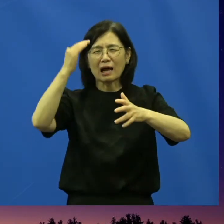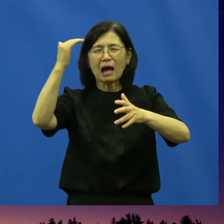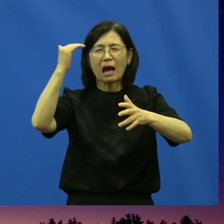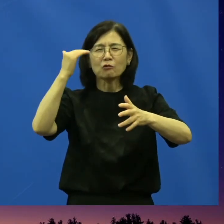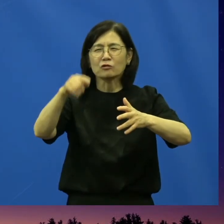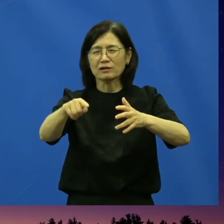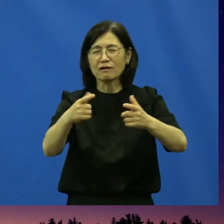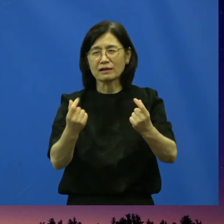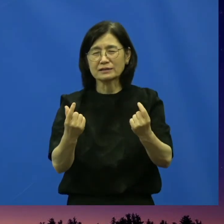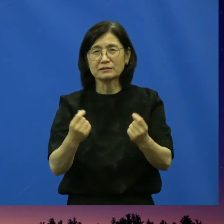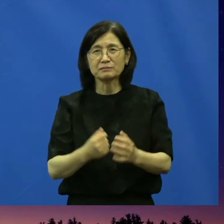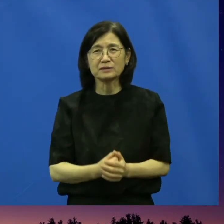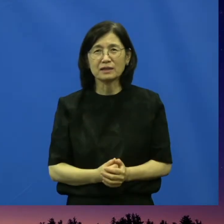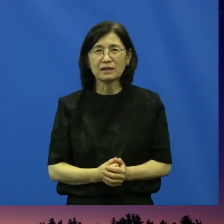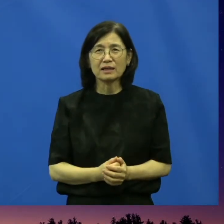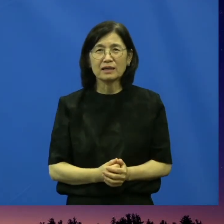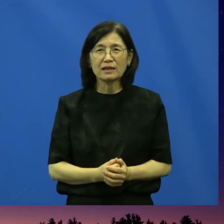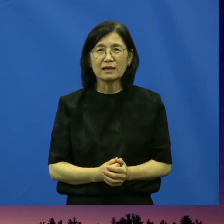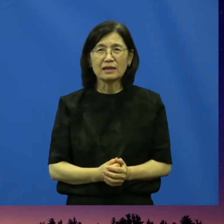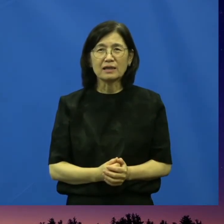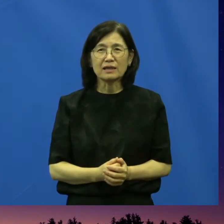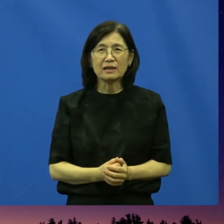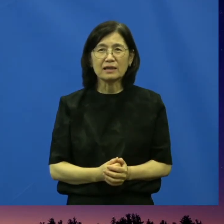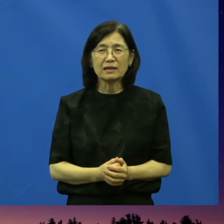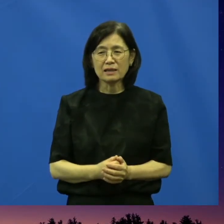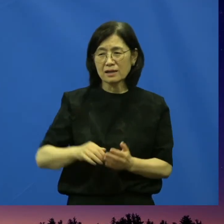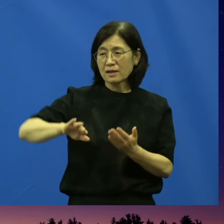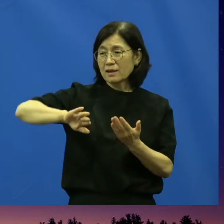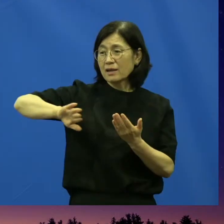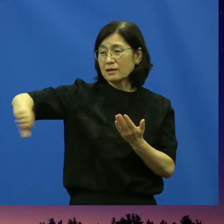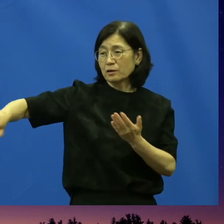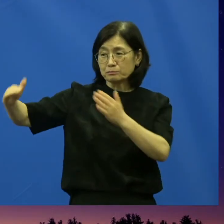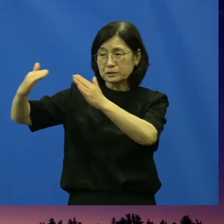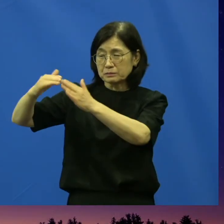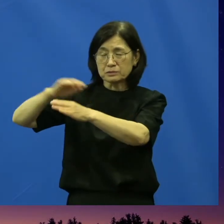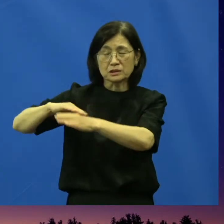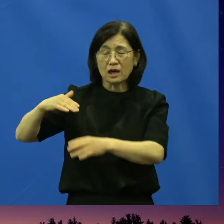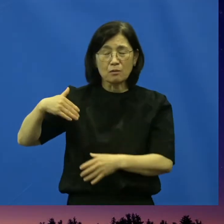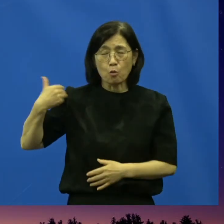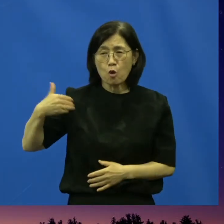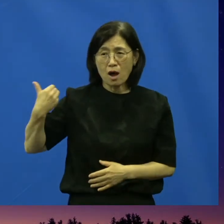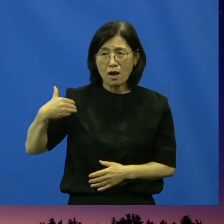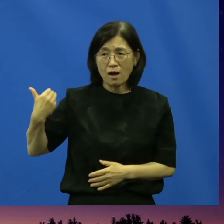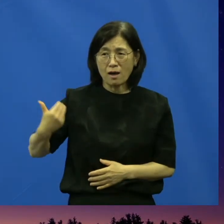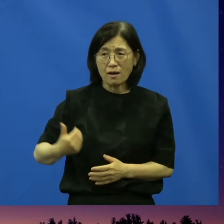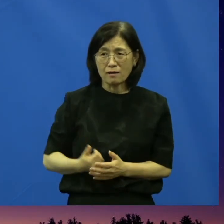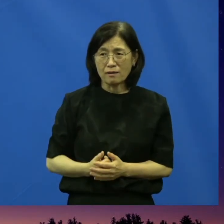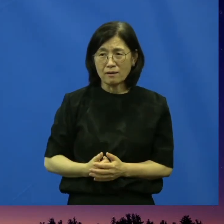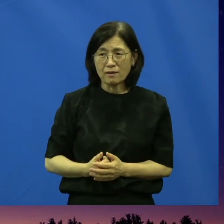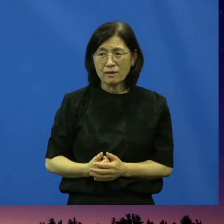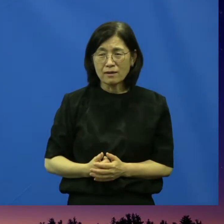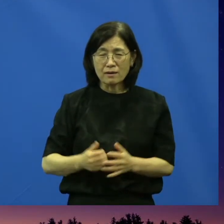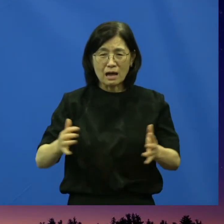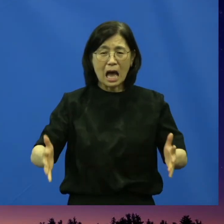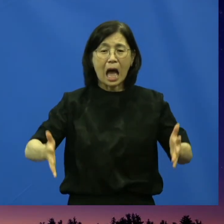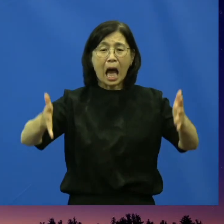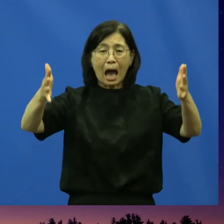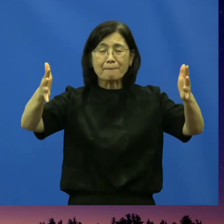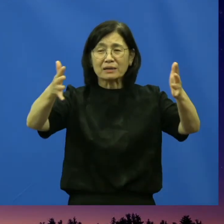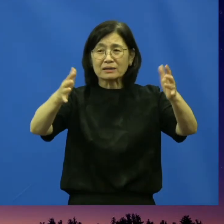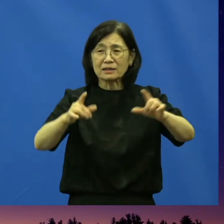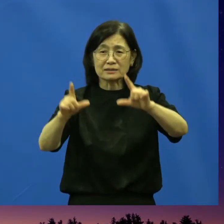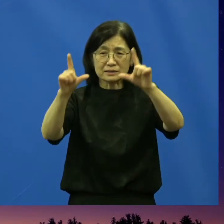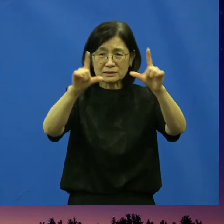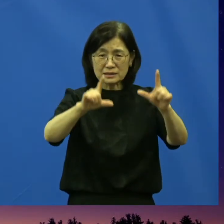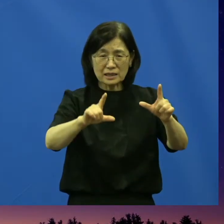이게 고립되어 있는 거죠. 이게 벽에 옆에 누가 사는지 우리 잘 몰라. 여러분, 옆집에 누가 하나 사는지 아시는 분? 통성명하고 뭐 밥도